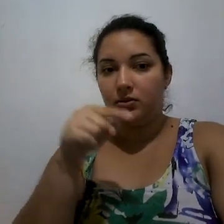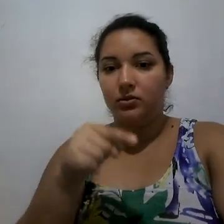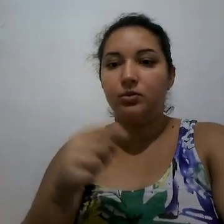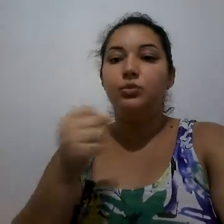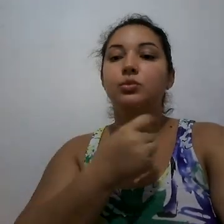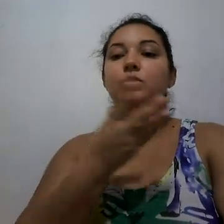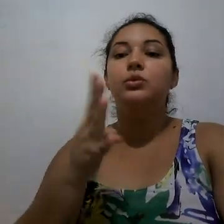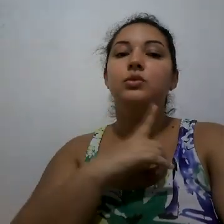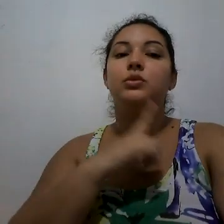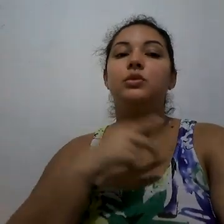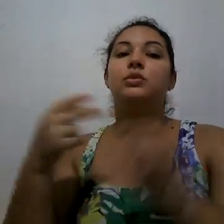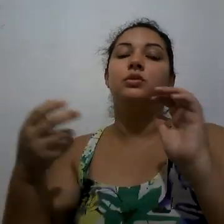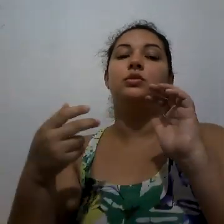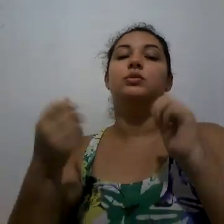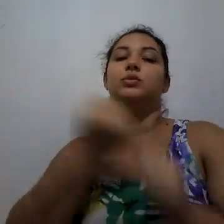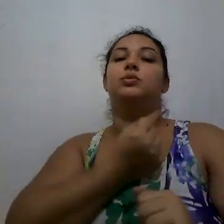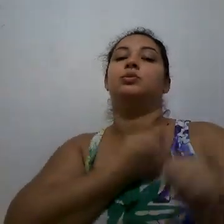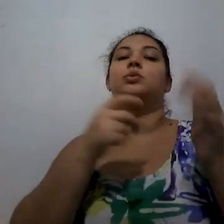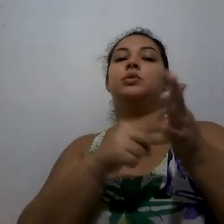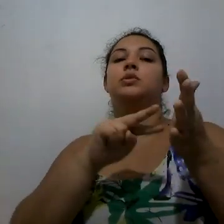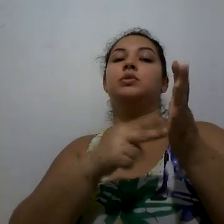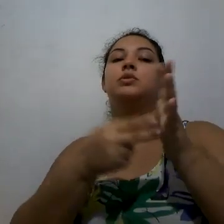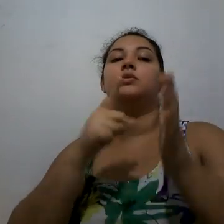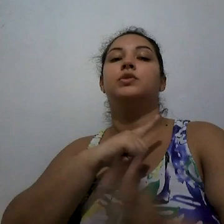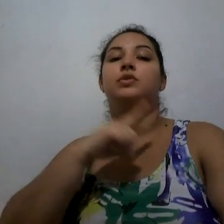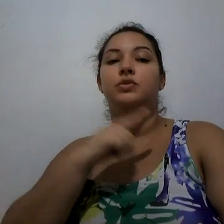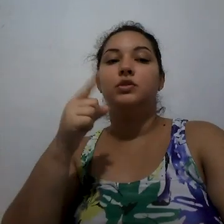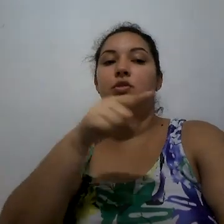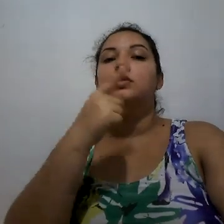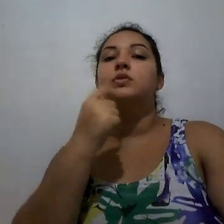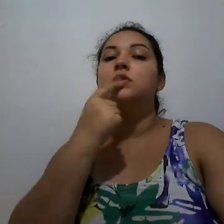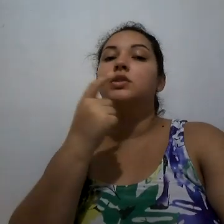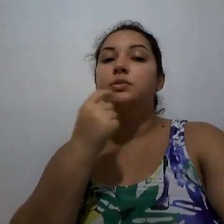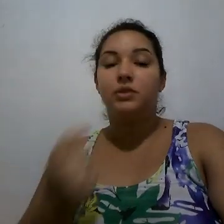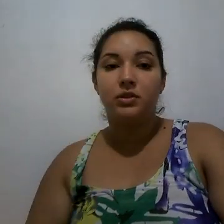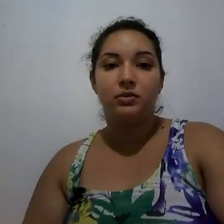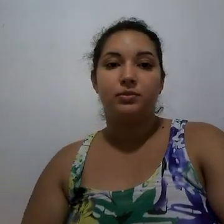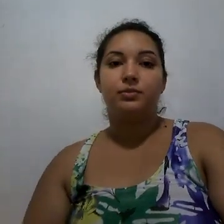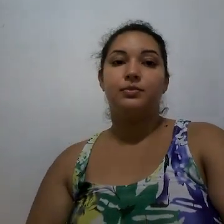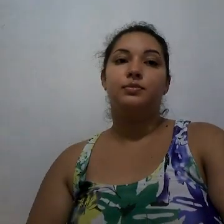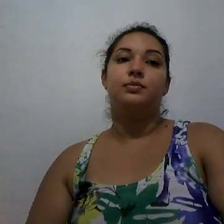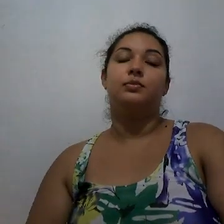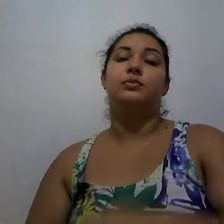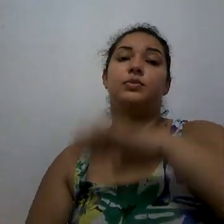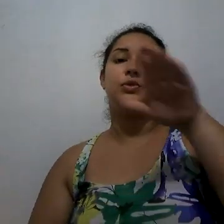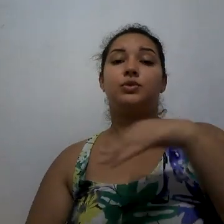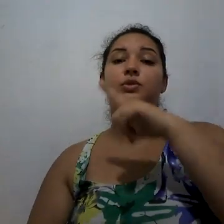algarismos significativos eu vou ter? Nesse primeiro aqui, no vermelhinho, quantos eu vou ter? Em todos eles eu vou ter